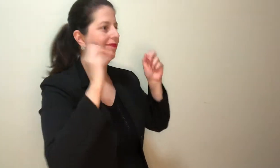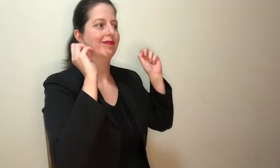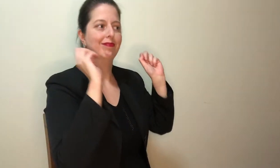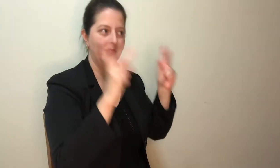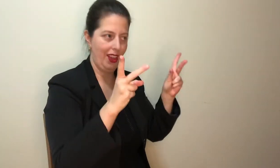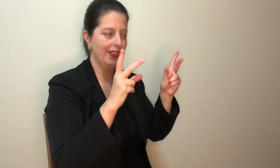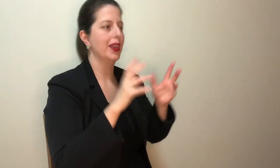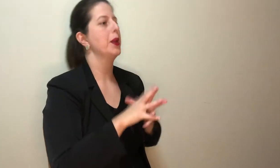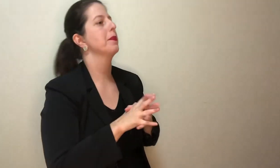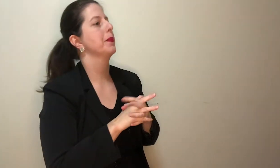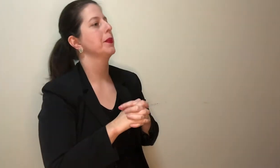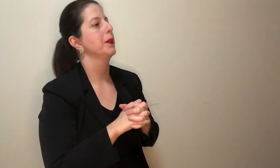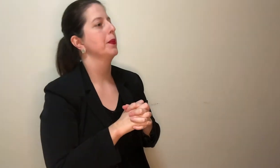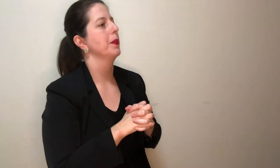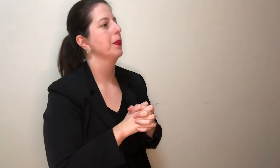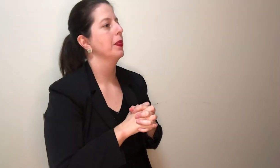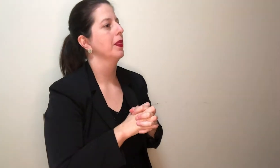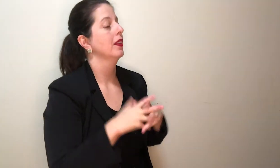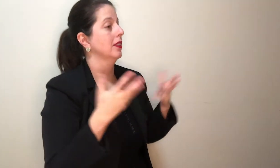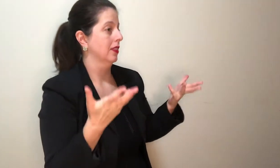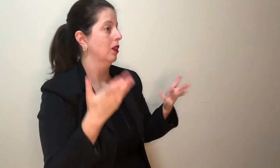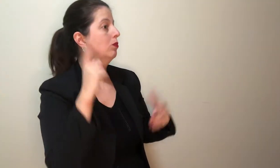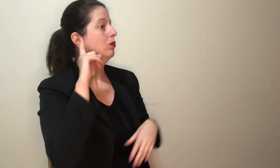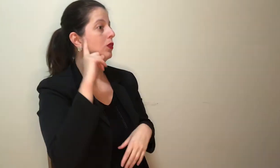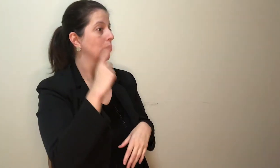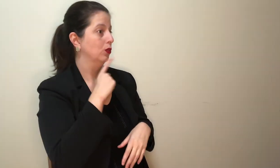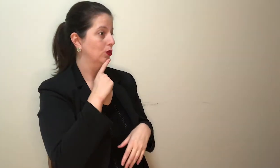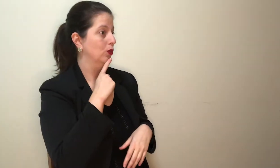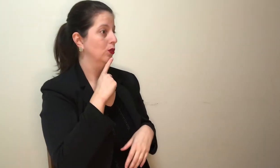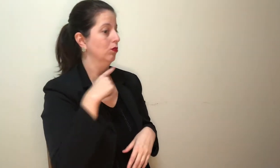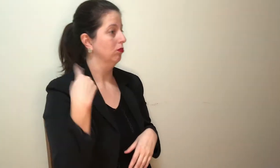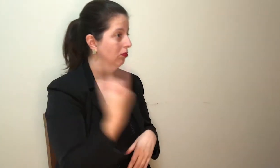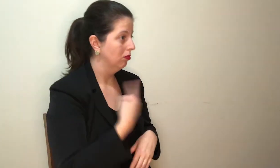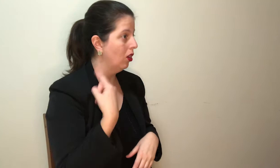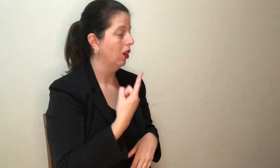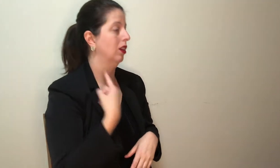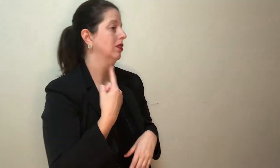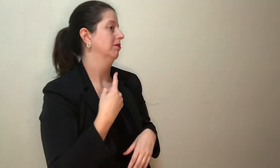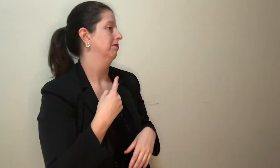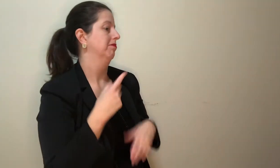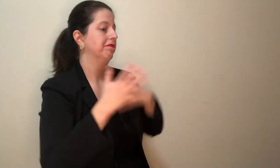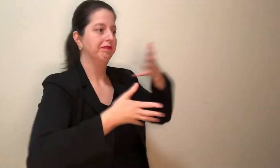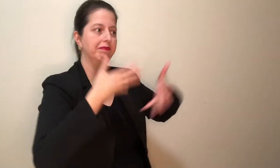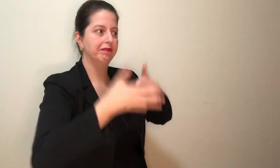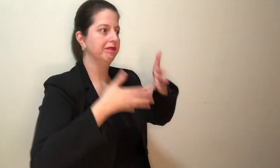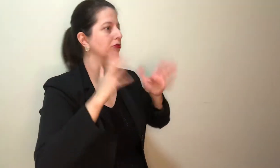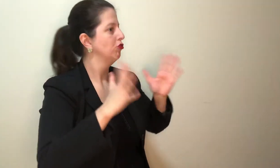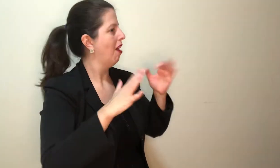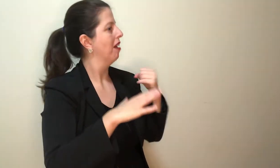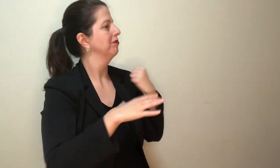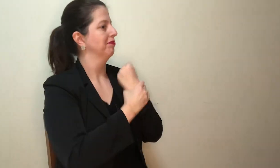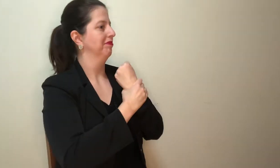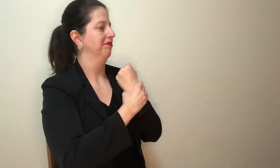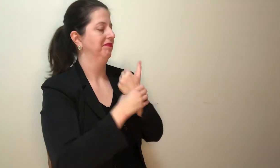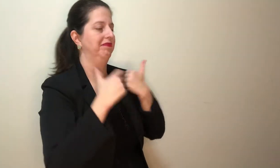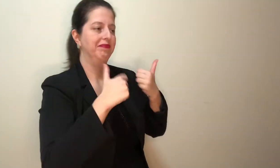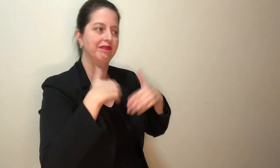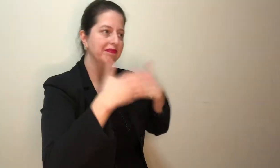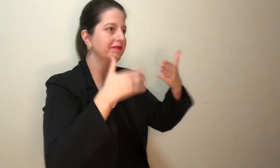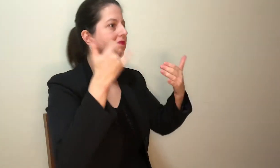nós, surdos, já temos assegurado a questão da Libras. Já temos acesso a muitas informações por meio de Libras, mas